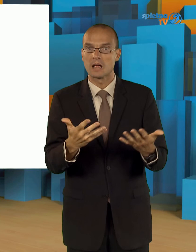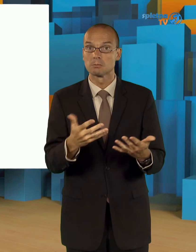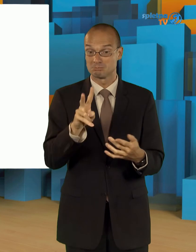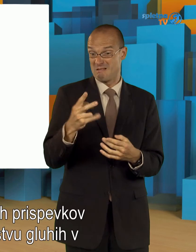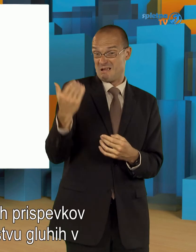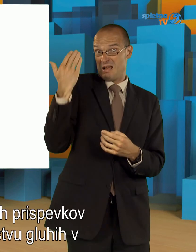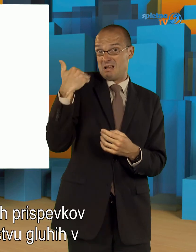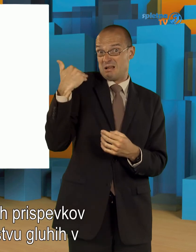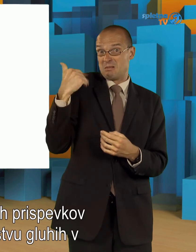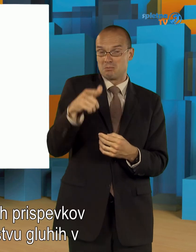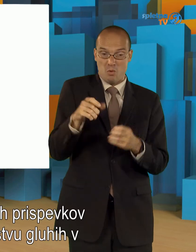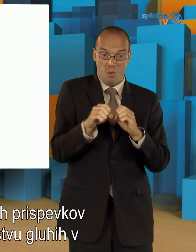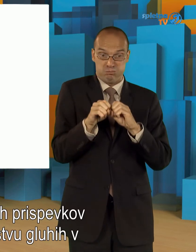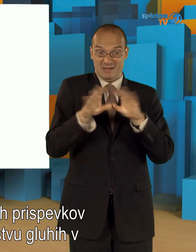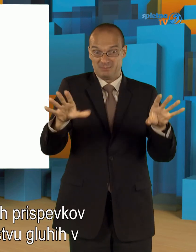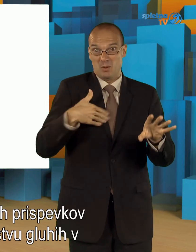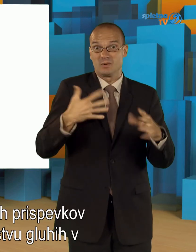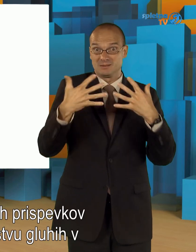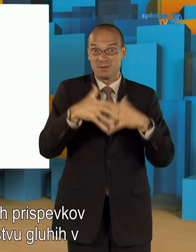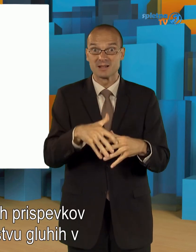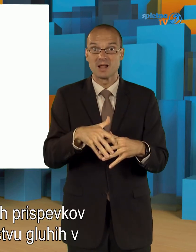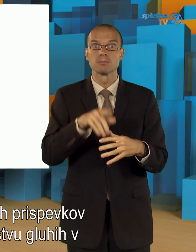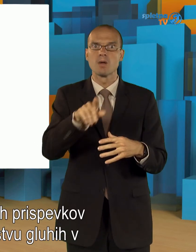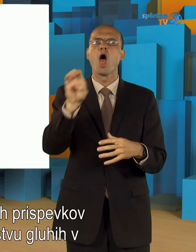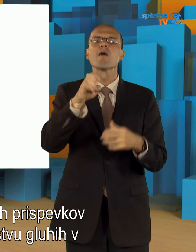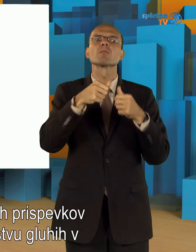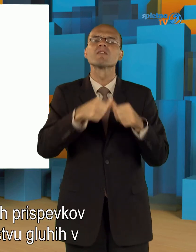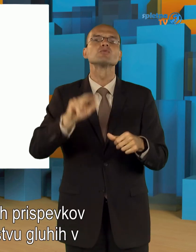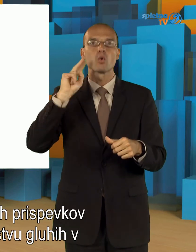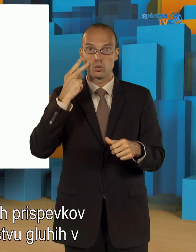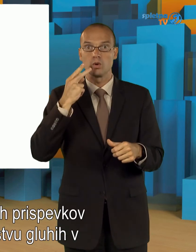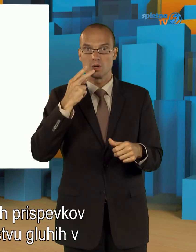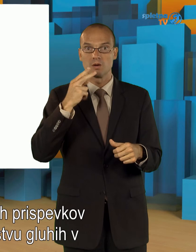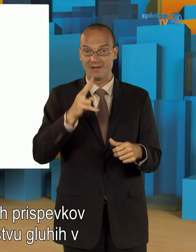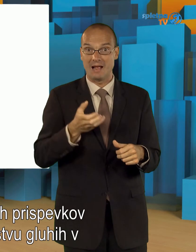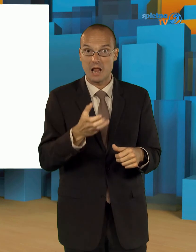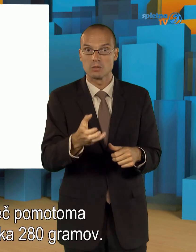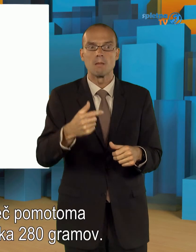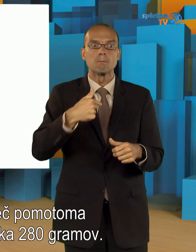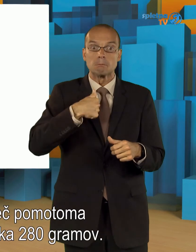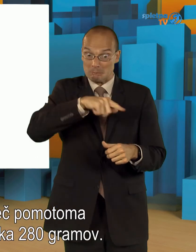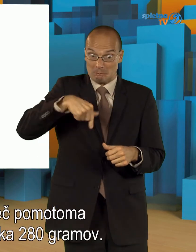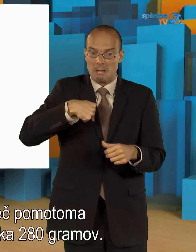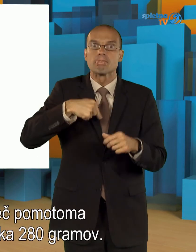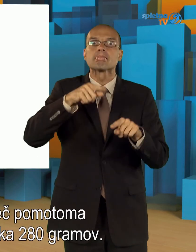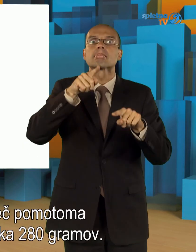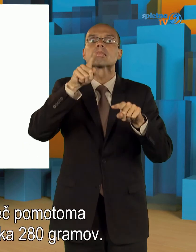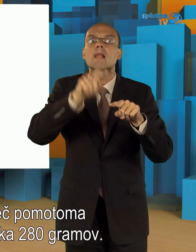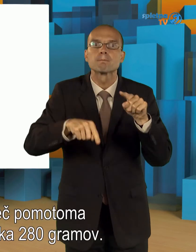V enem od objavljenih prispevkov o Evropskem prvenstvu gluhih v kegljanju smo namreč pomotoma objavili, da je krogla